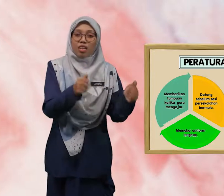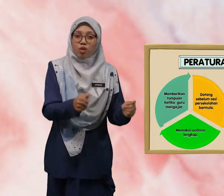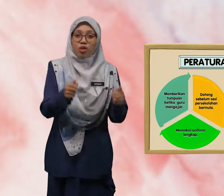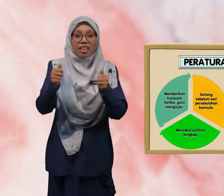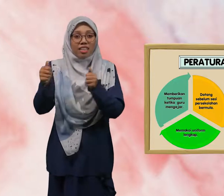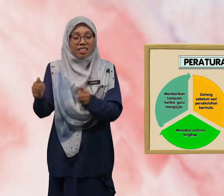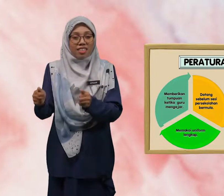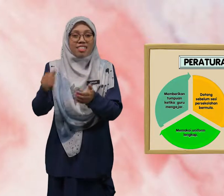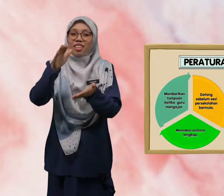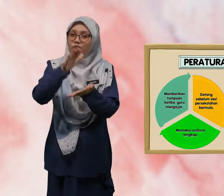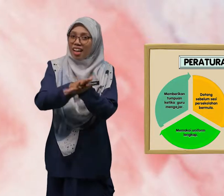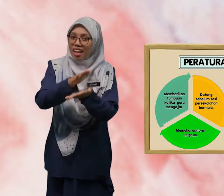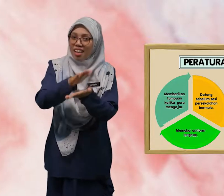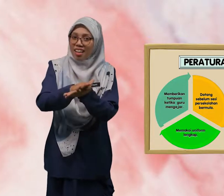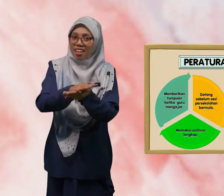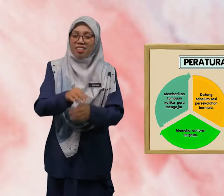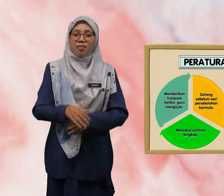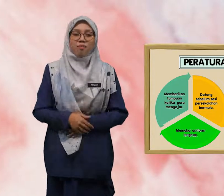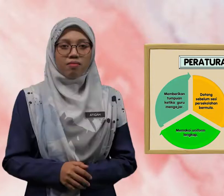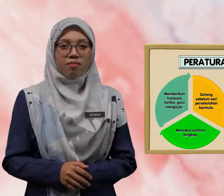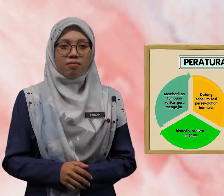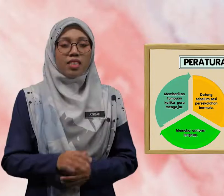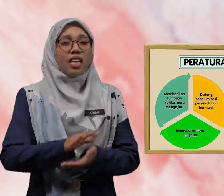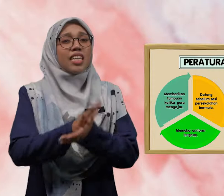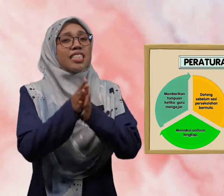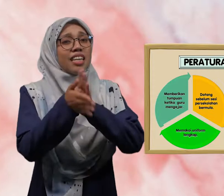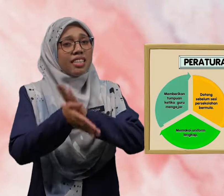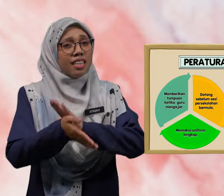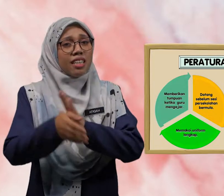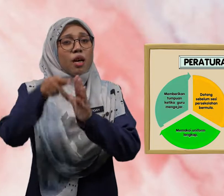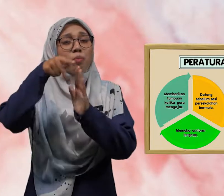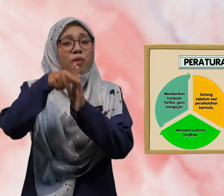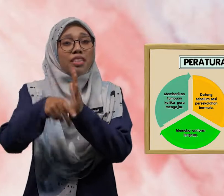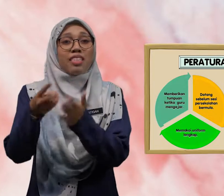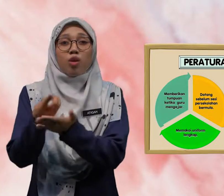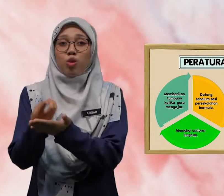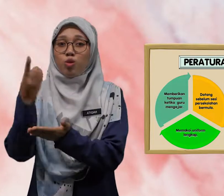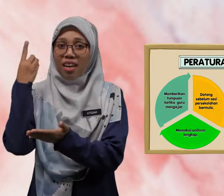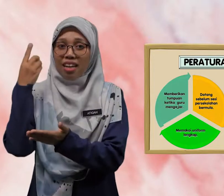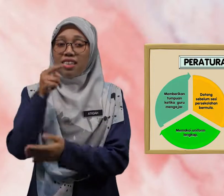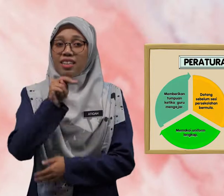peraturan sekolah jadi pendahuluan